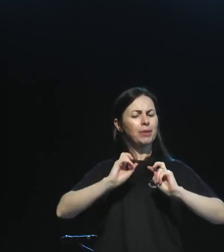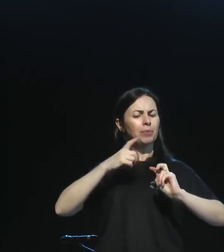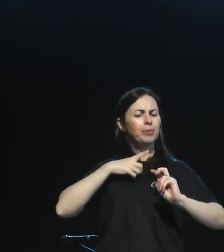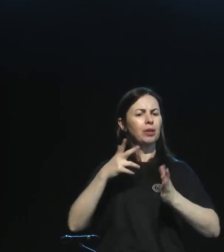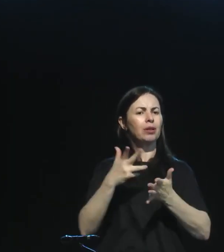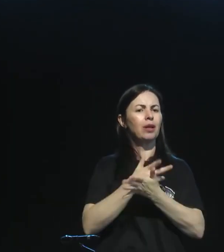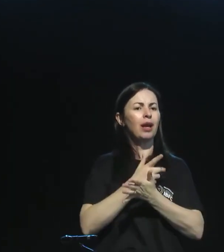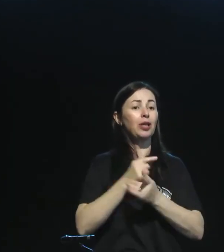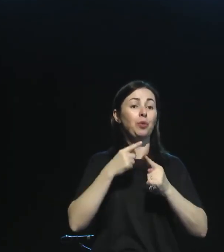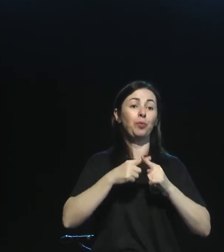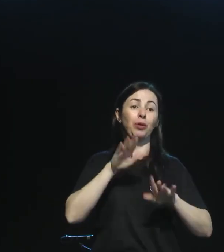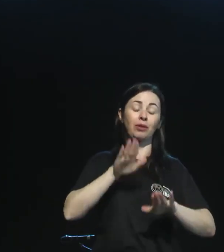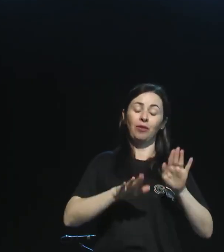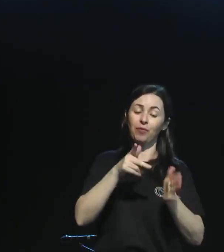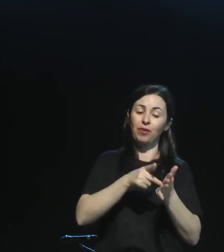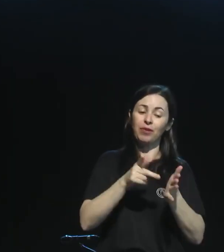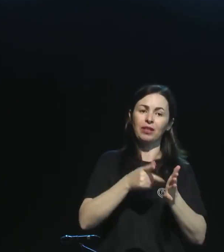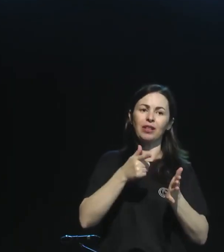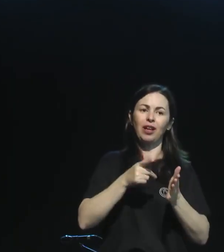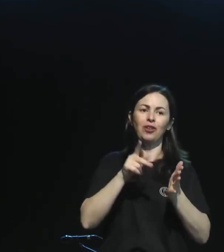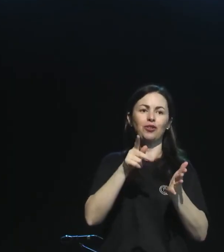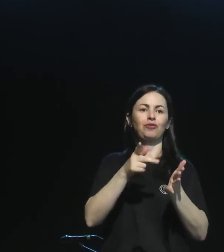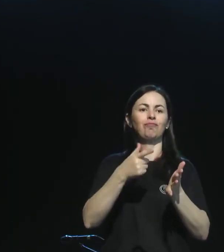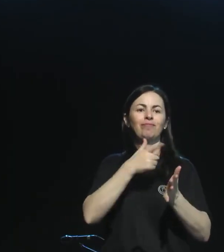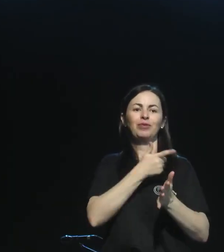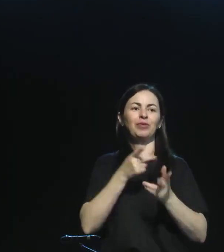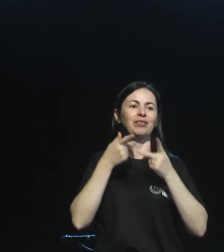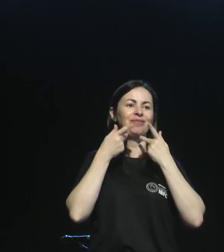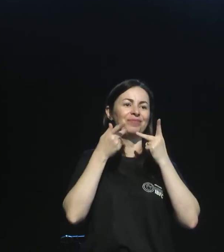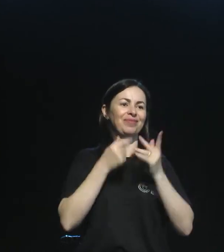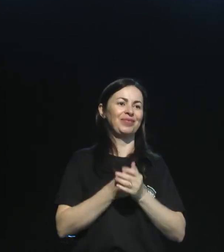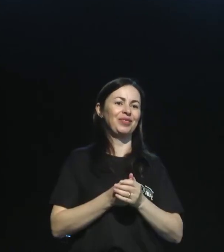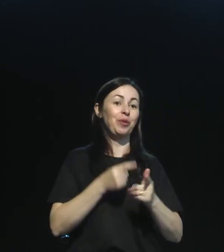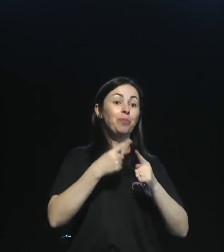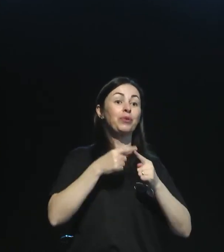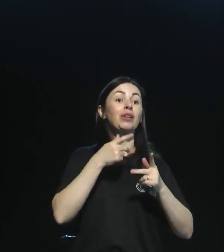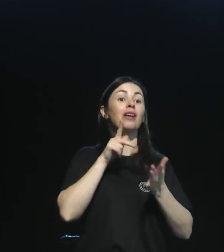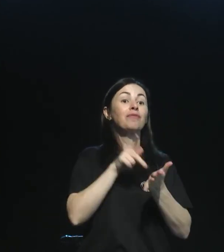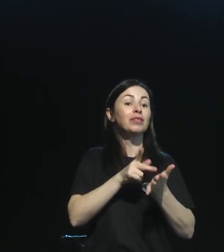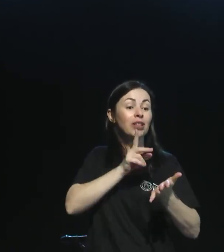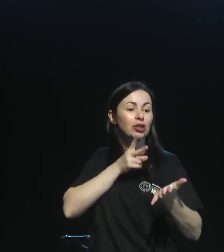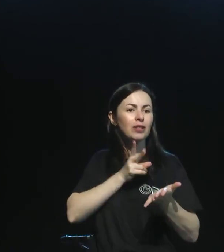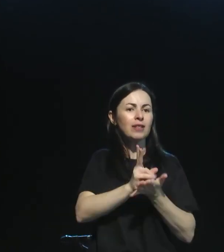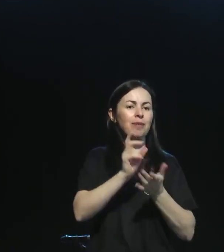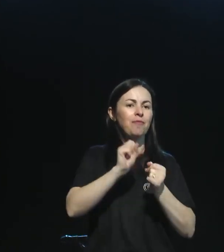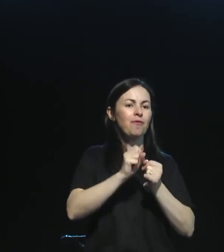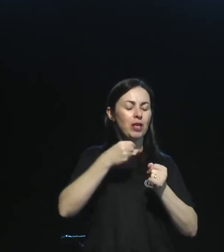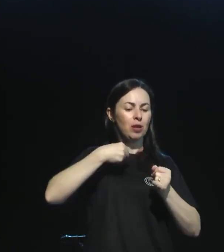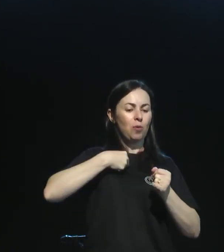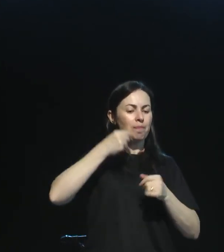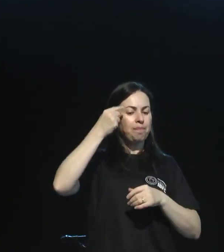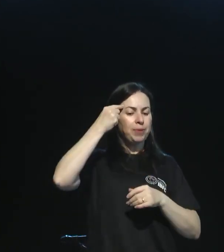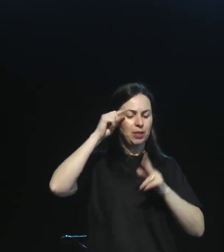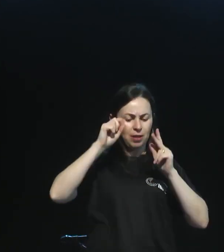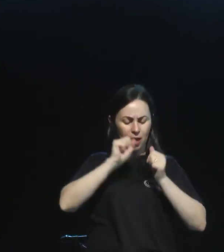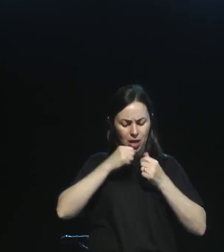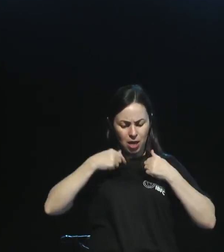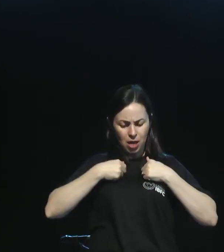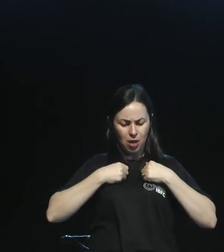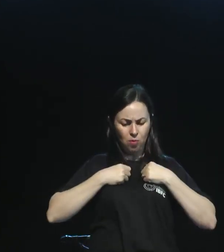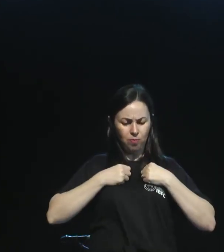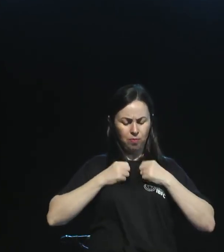não está sendo pregada. Porque a verdade nos confronta, a verdade nos